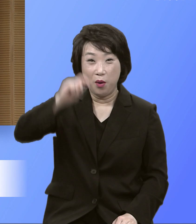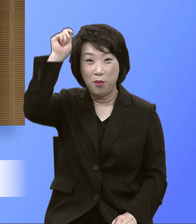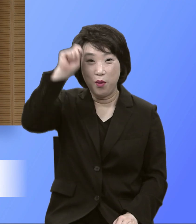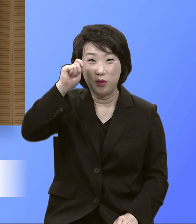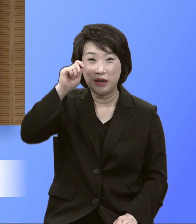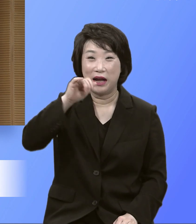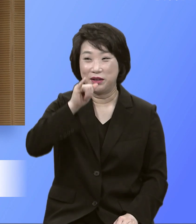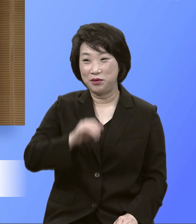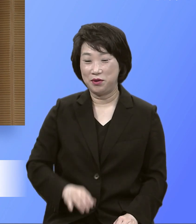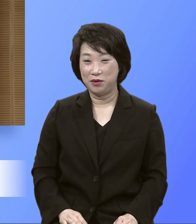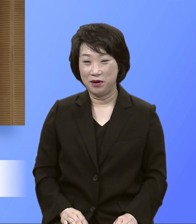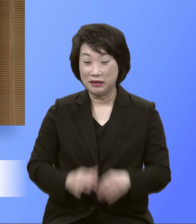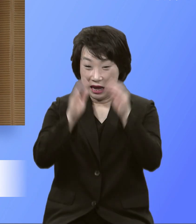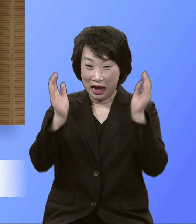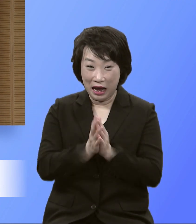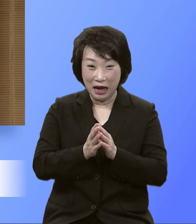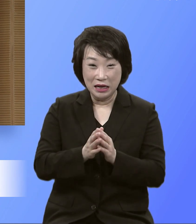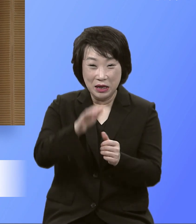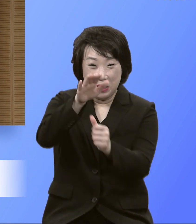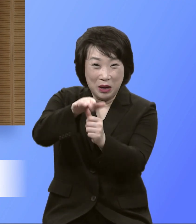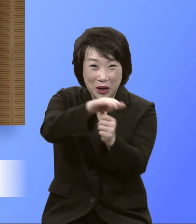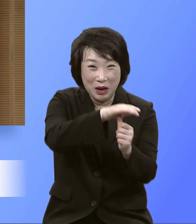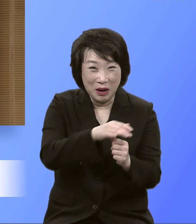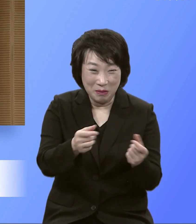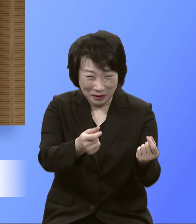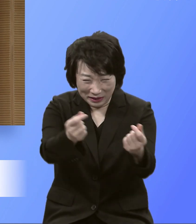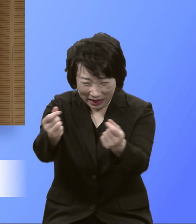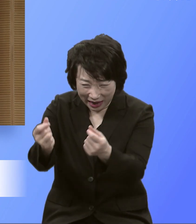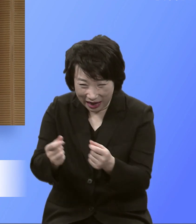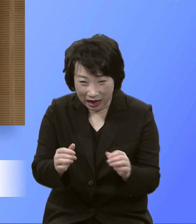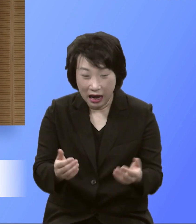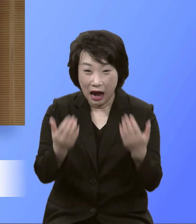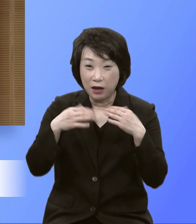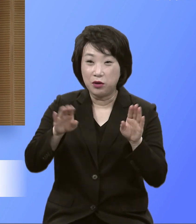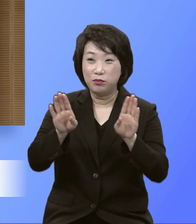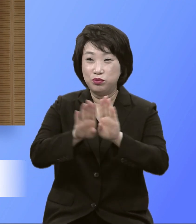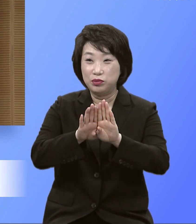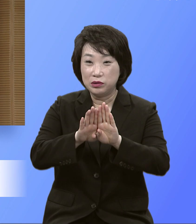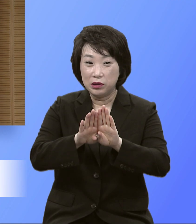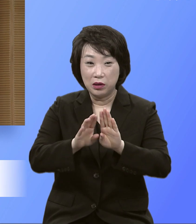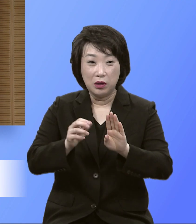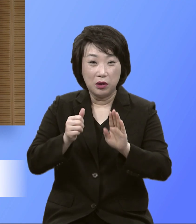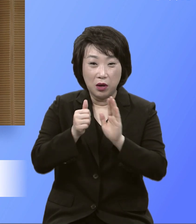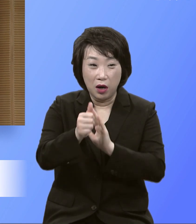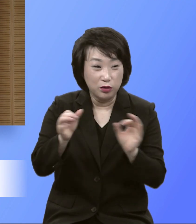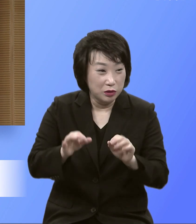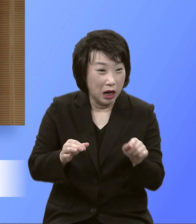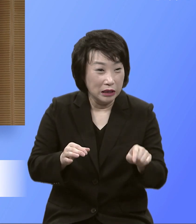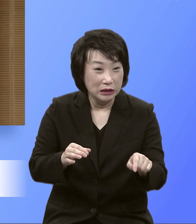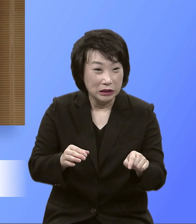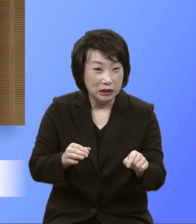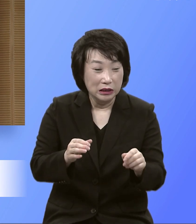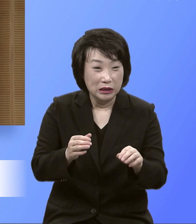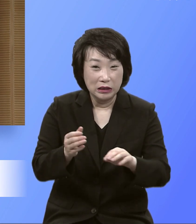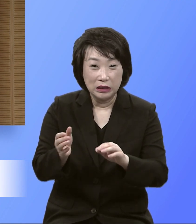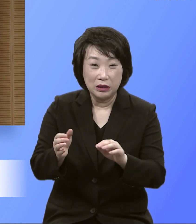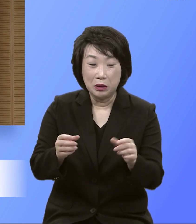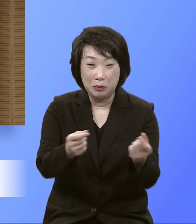쓰고 다 고놈이 그런 것 같아. 교문 앞에 들어서자마자 고놈이 그런 것 같아. 다른 놈이